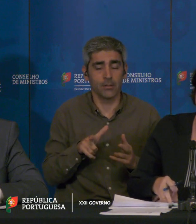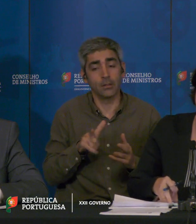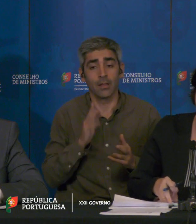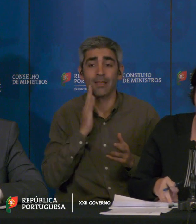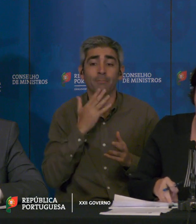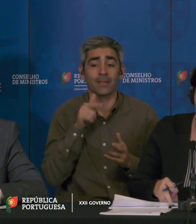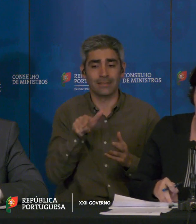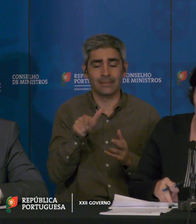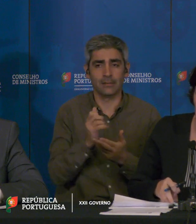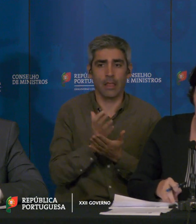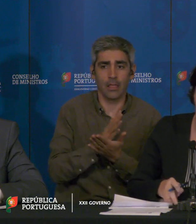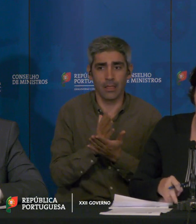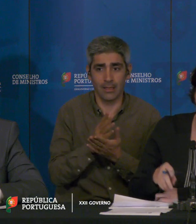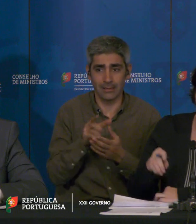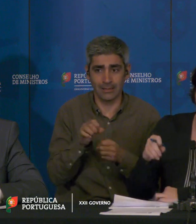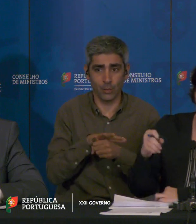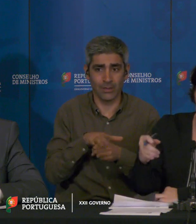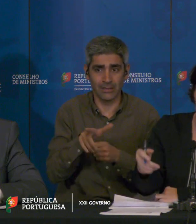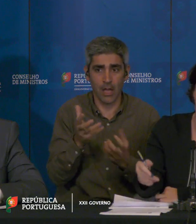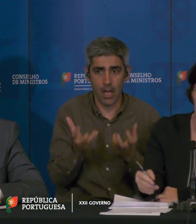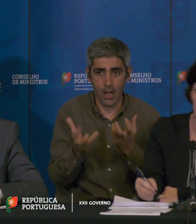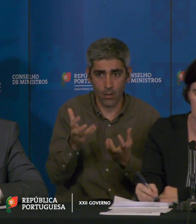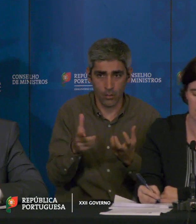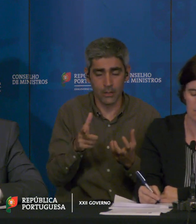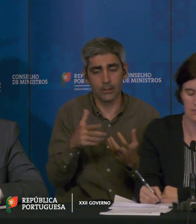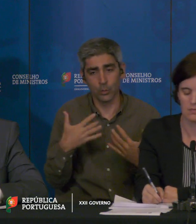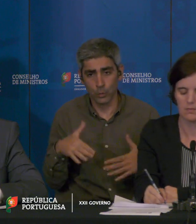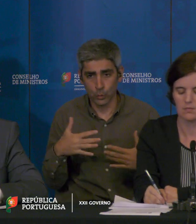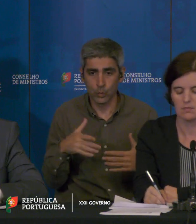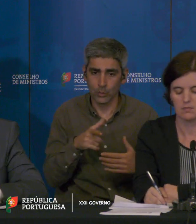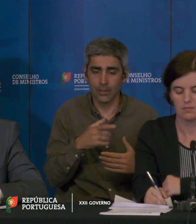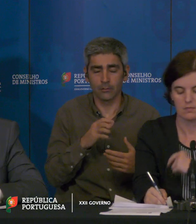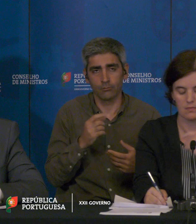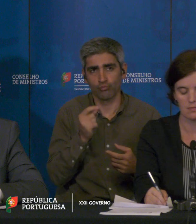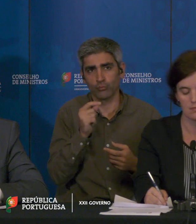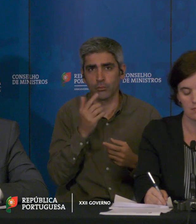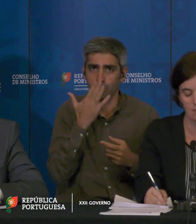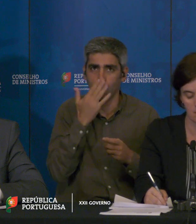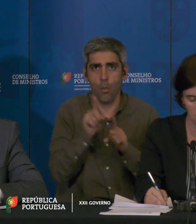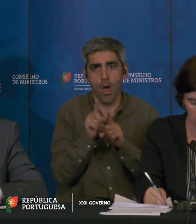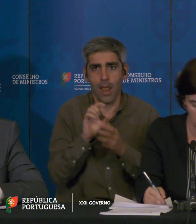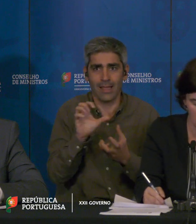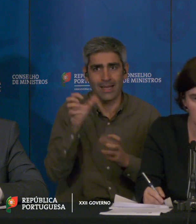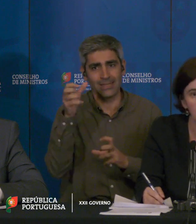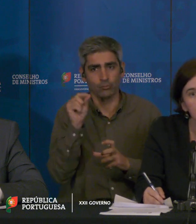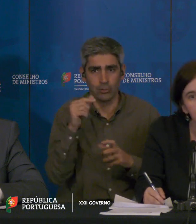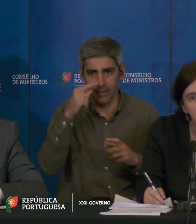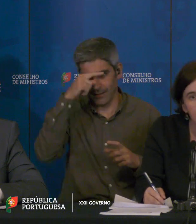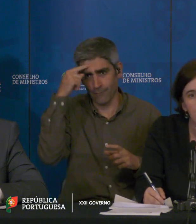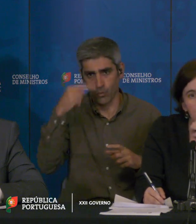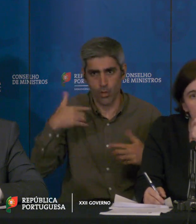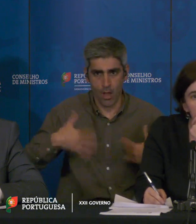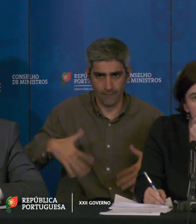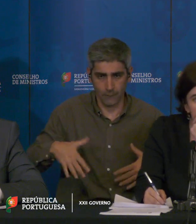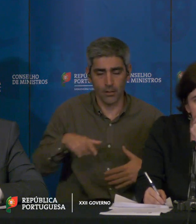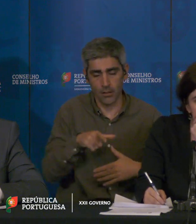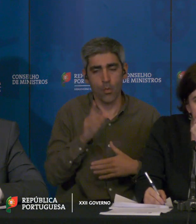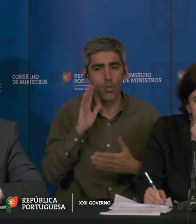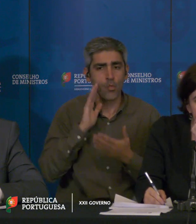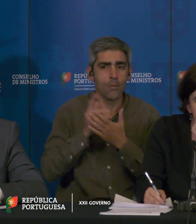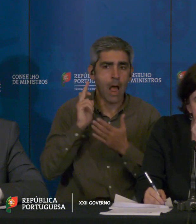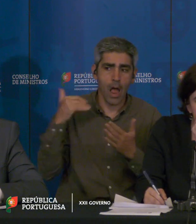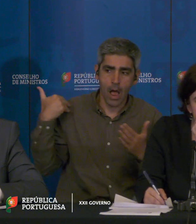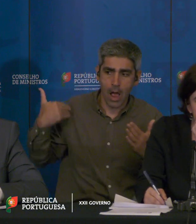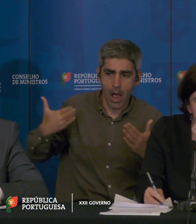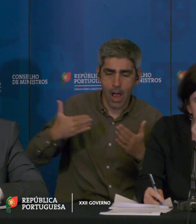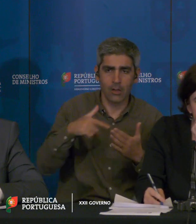deste impasse, numa situação mais de crise, mas nos últimos anos a empresa é uma empresa